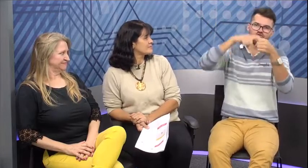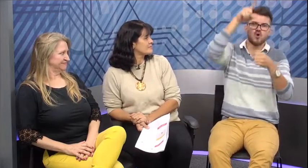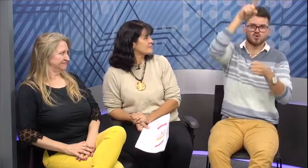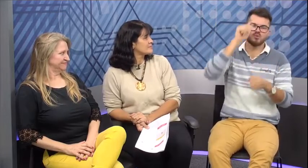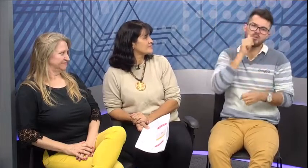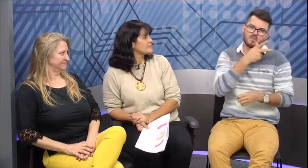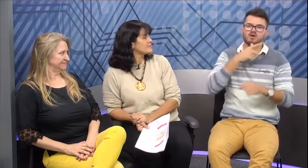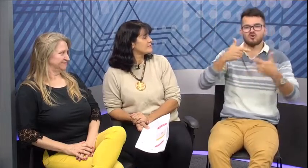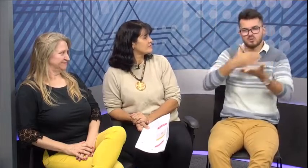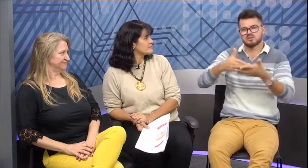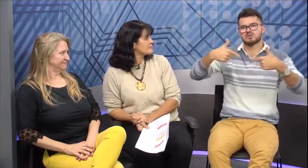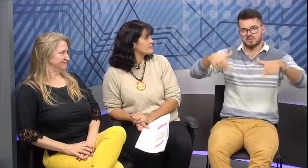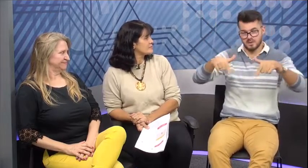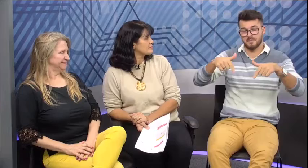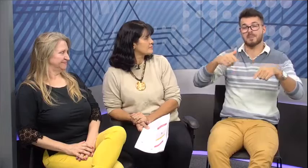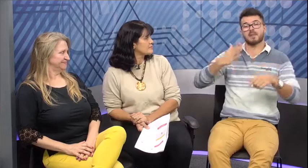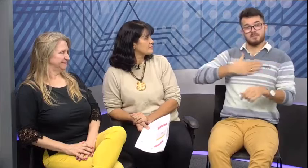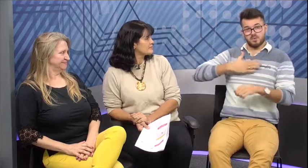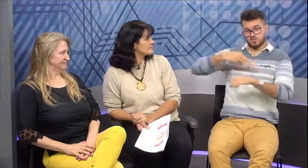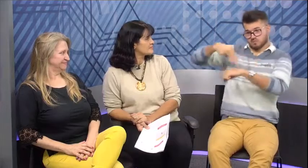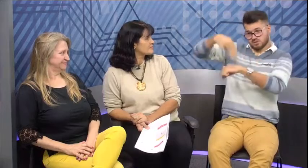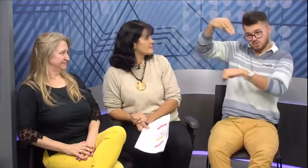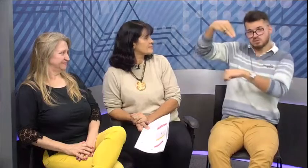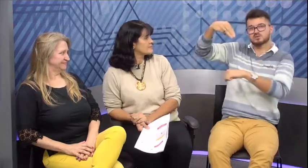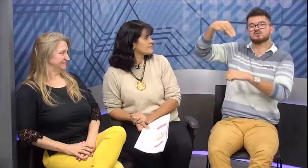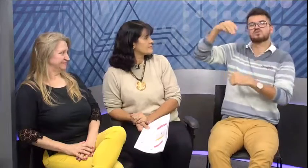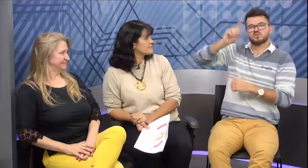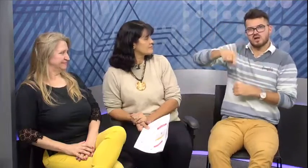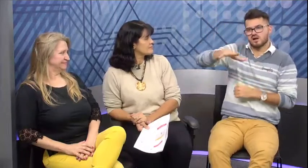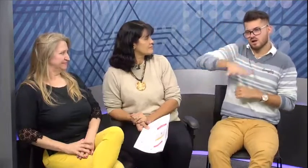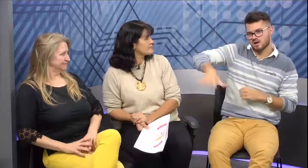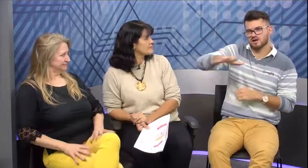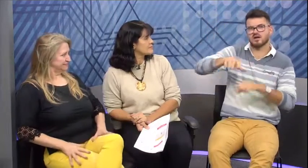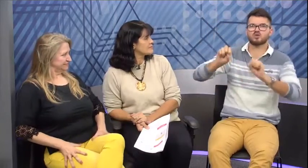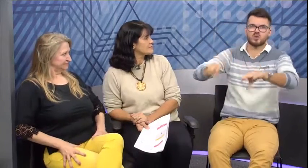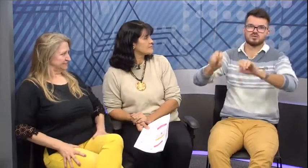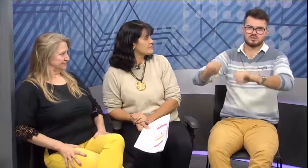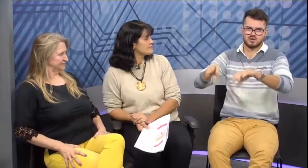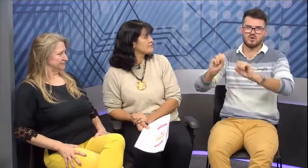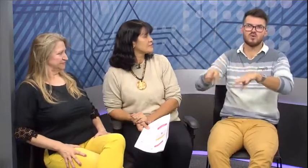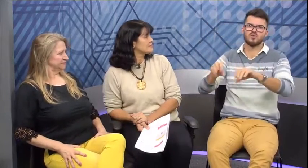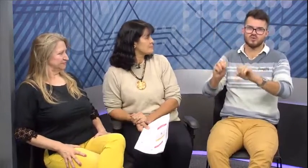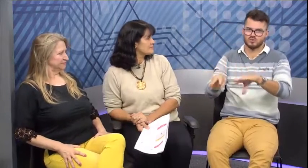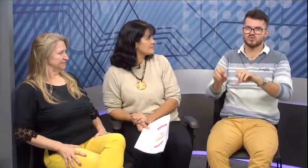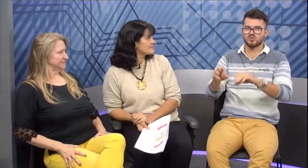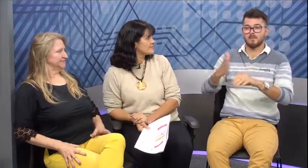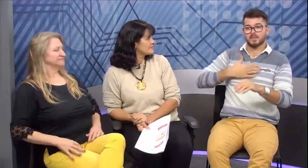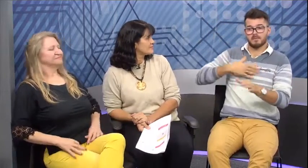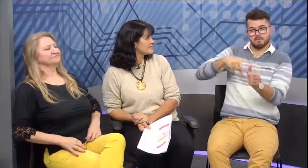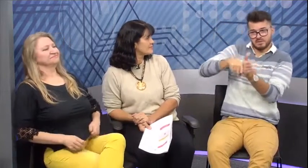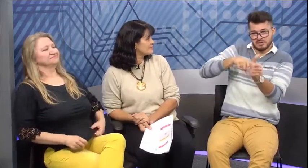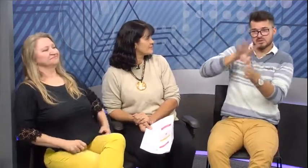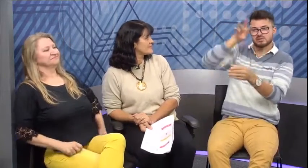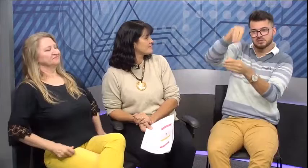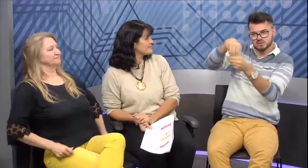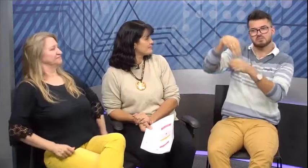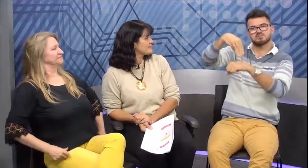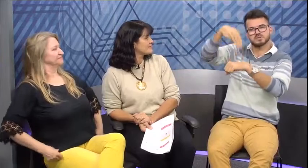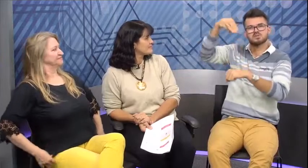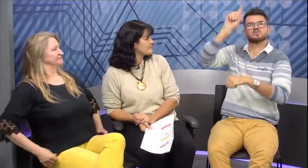meses, e depois eu retorno para o meu trabalho. E o meu mestrado, ele está na área da educação, né, e a minha pesquisa